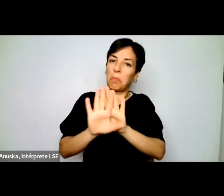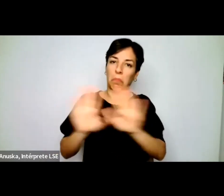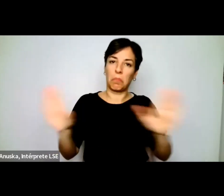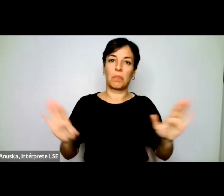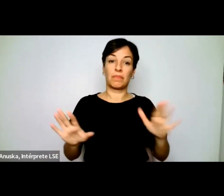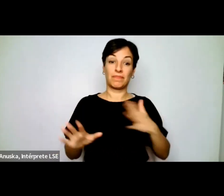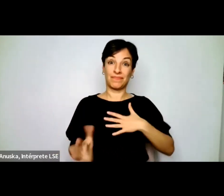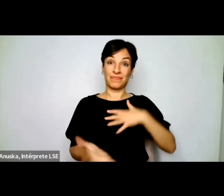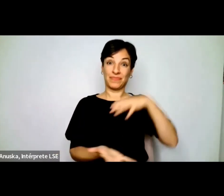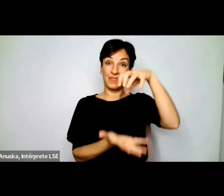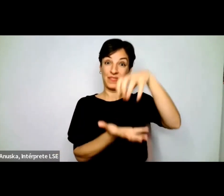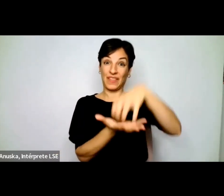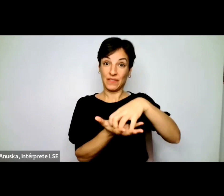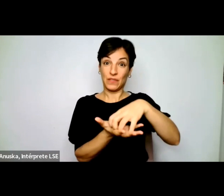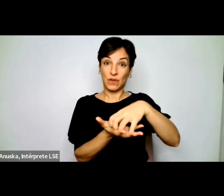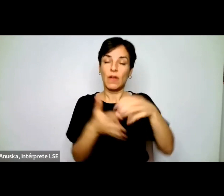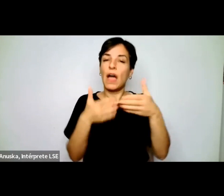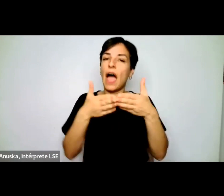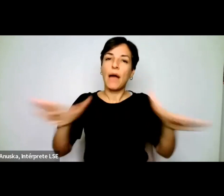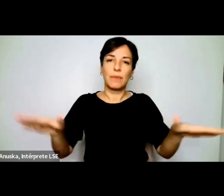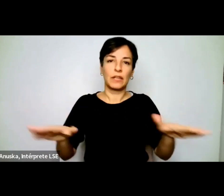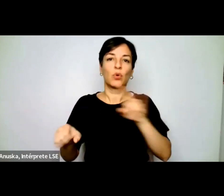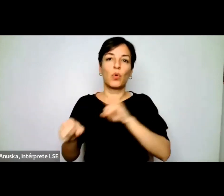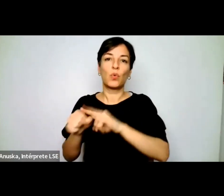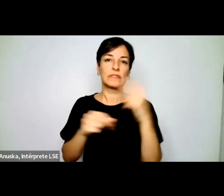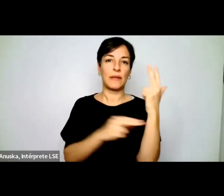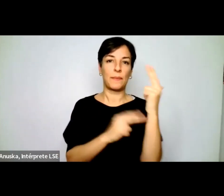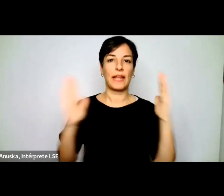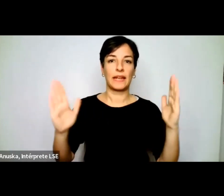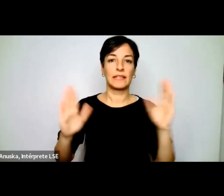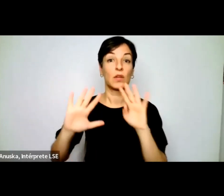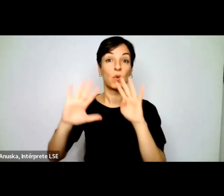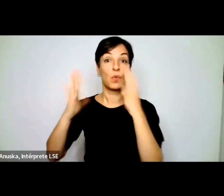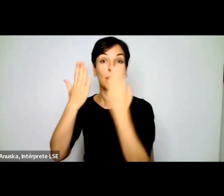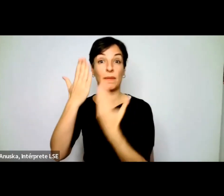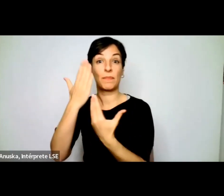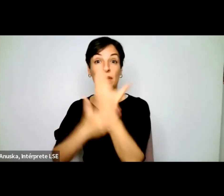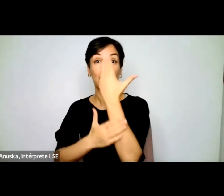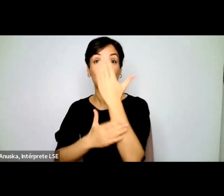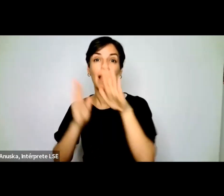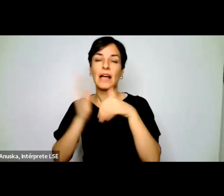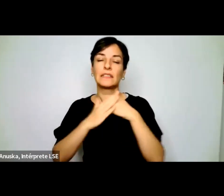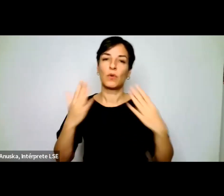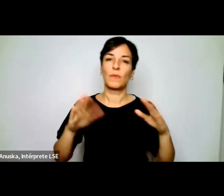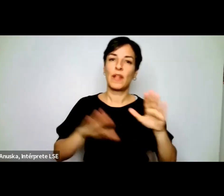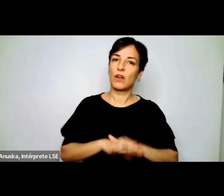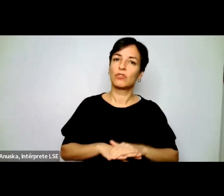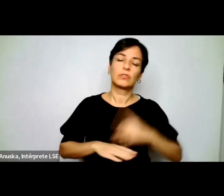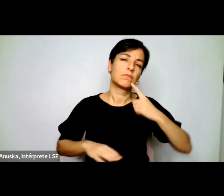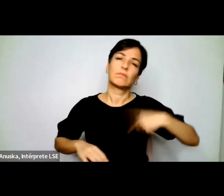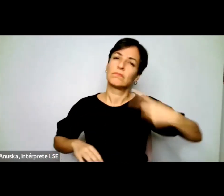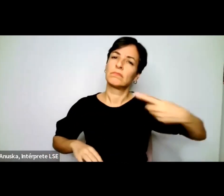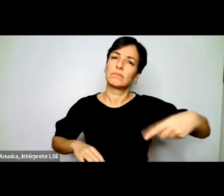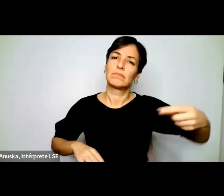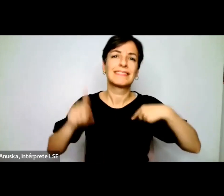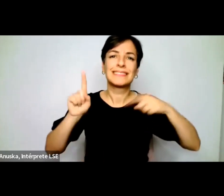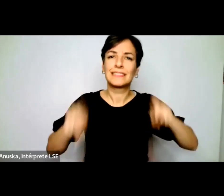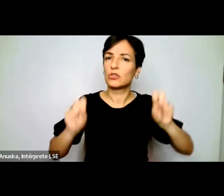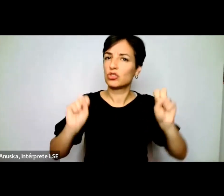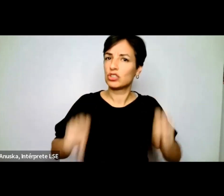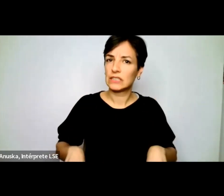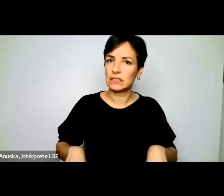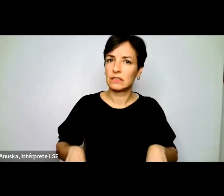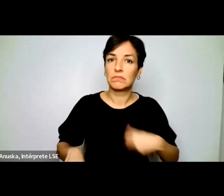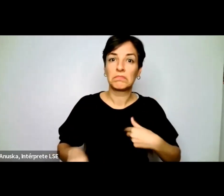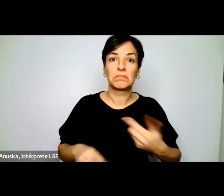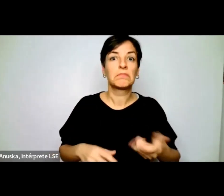nuestro centro está abierto de lunes a viernes y de 9 de la mañana a 9 de la noche de manera ininterrumpida. Entonces, siempre nos vais a